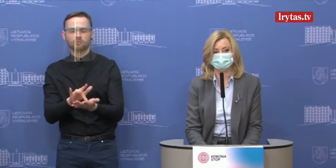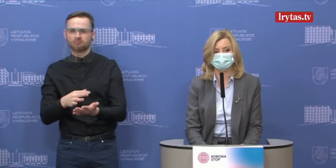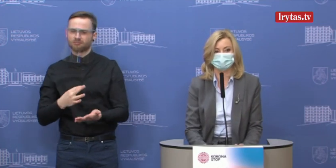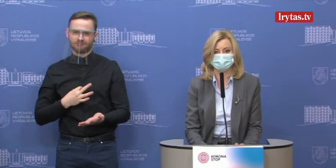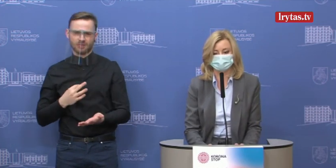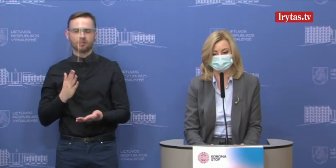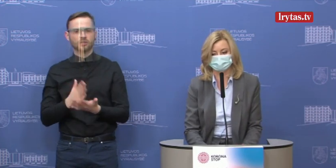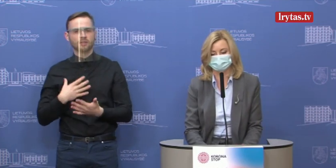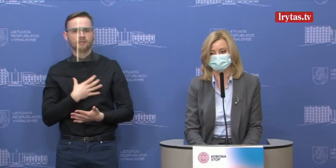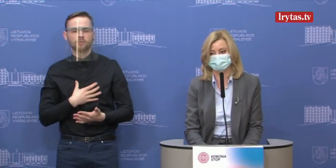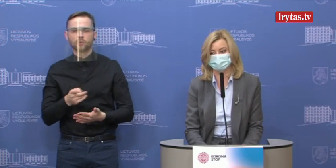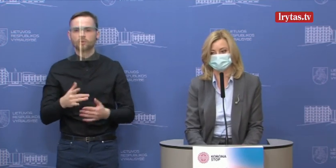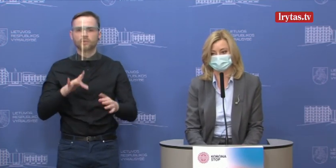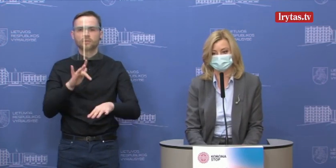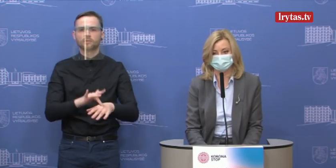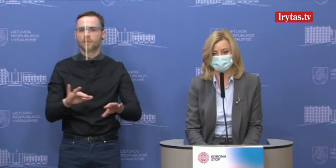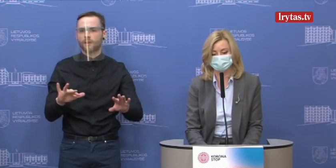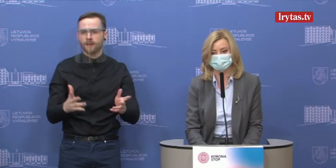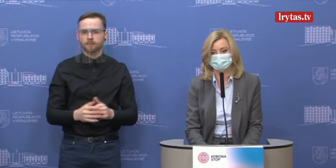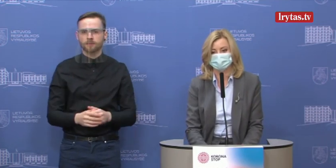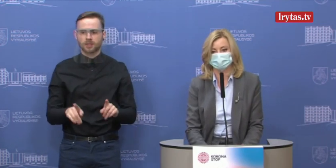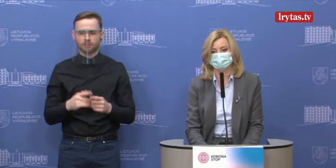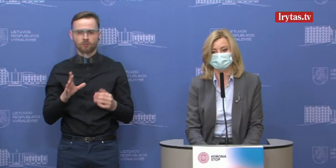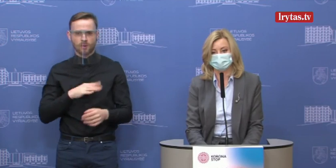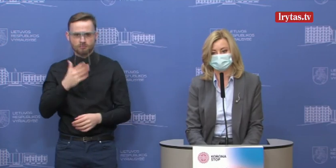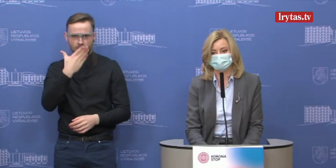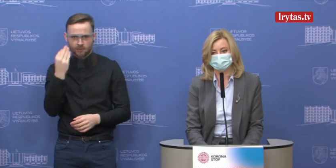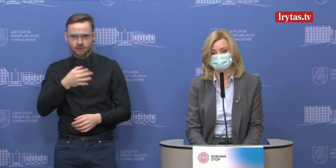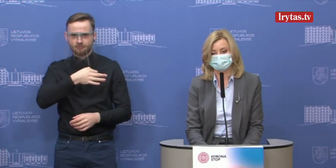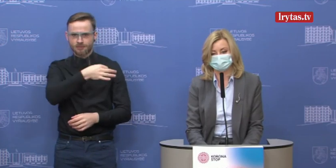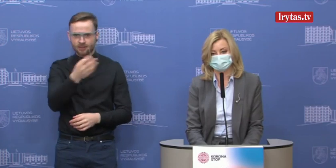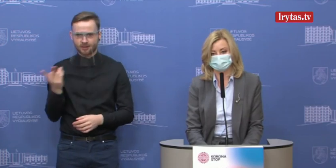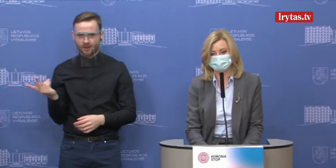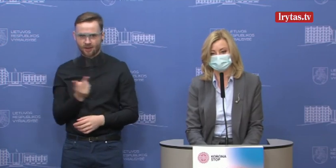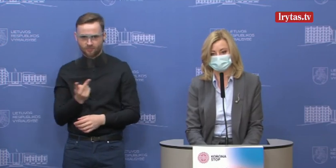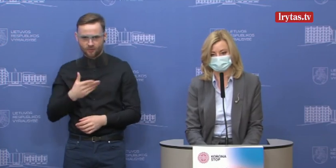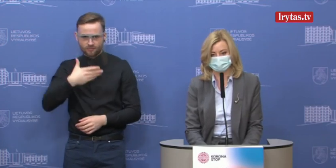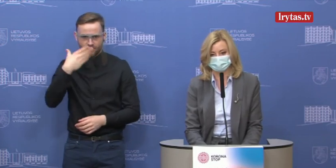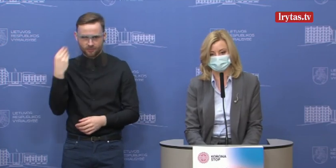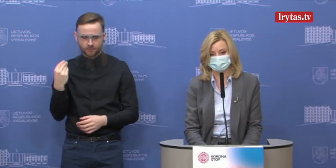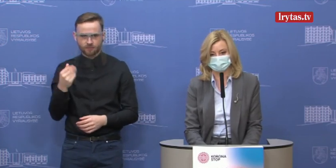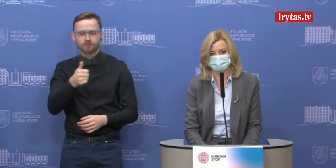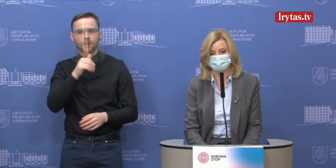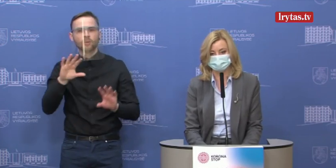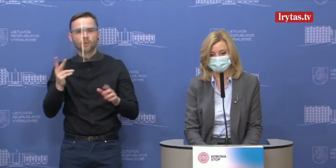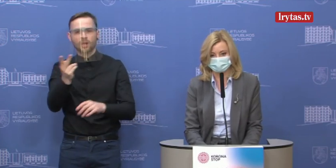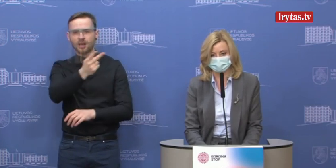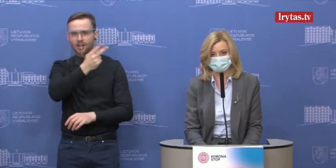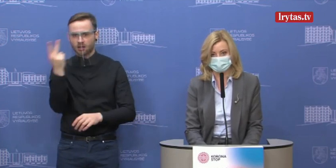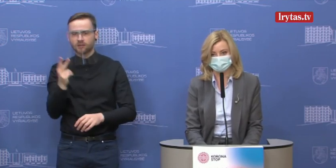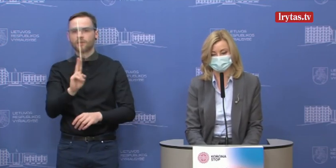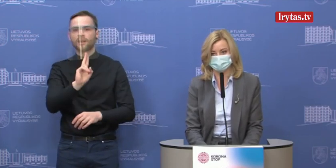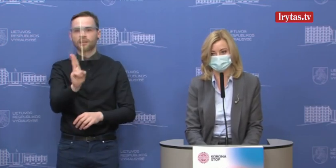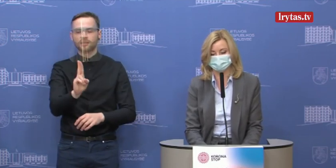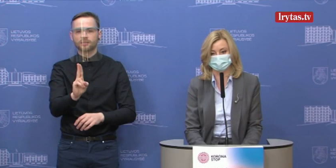Vienas svarbus momentas, kurio mes čia abu nepaminėjome, kad jeigu Lietuvos piliečiai grįžta iš užsienio